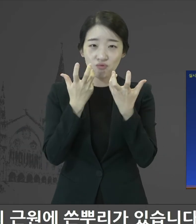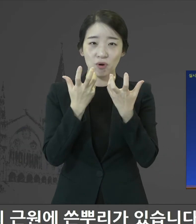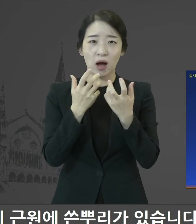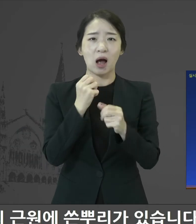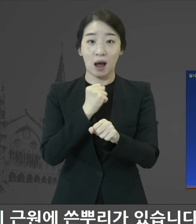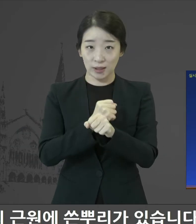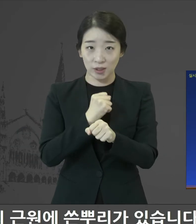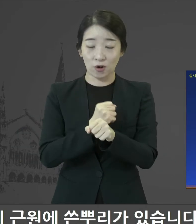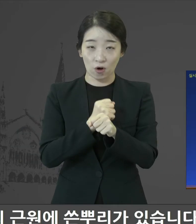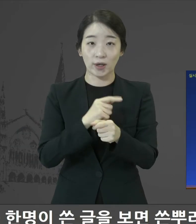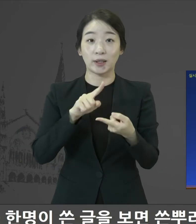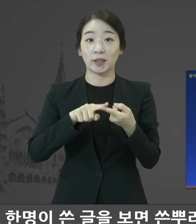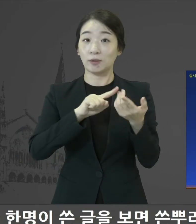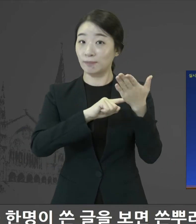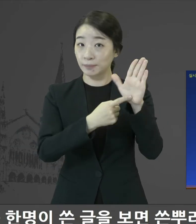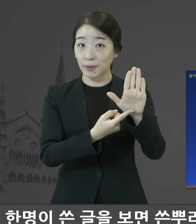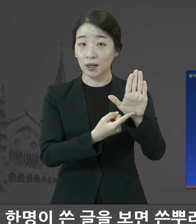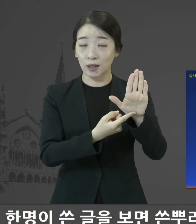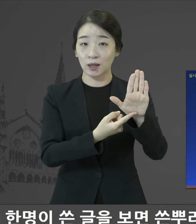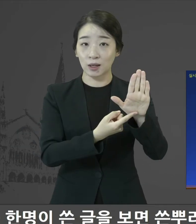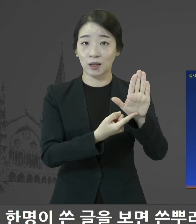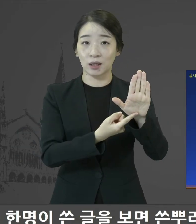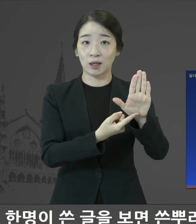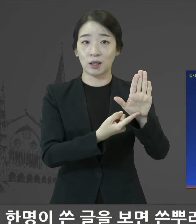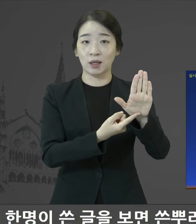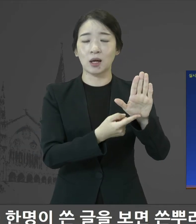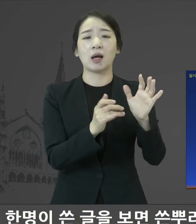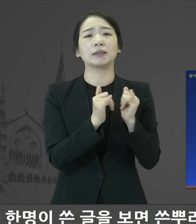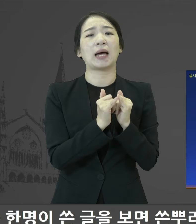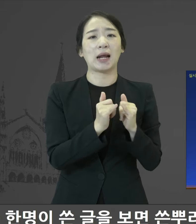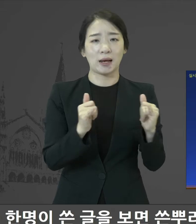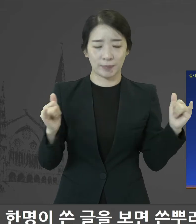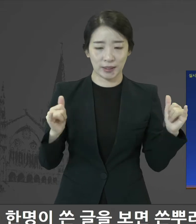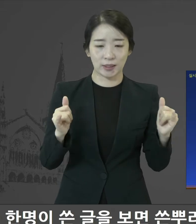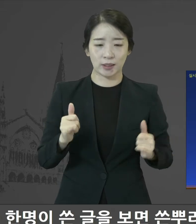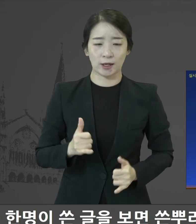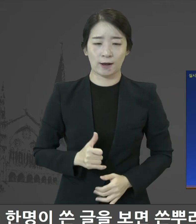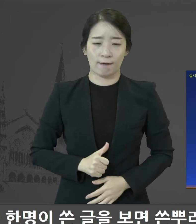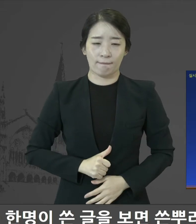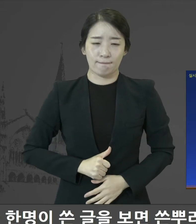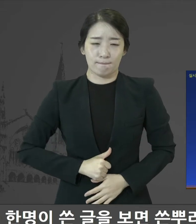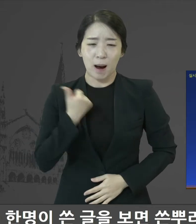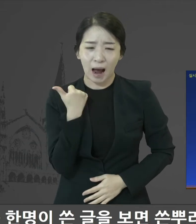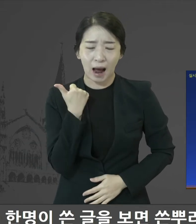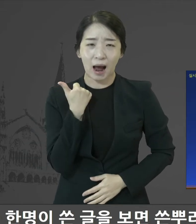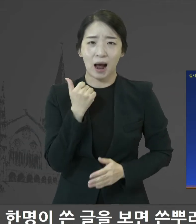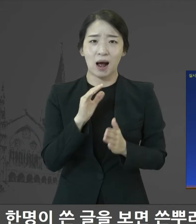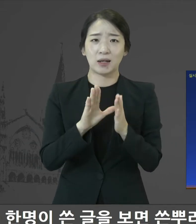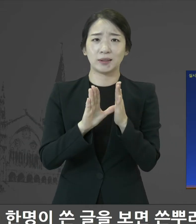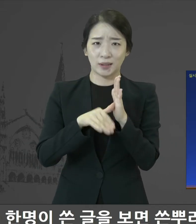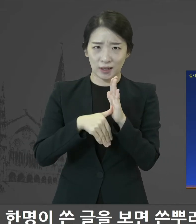부분이 나와요. 이게 뭐냐면, 사람이 이렇게 화가 날 때